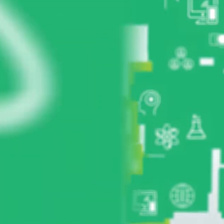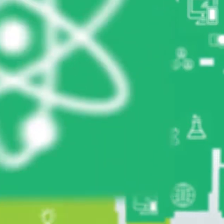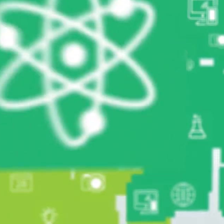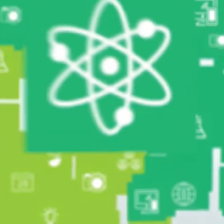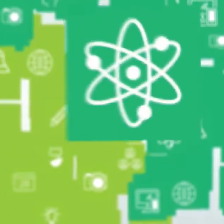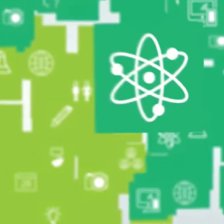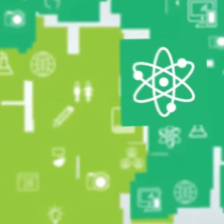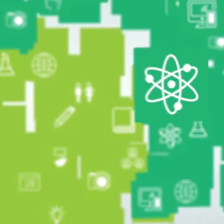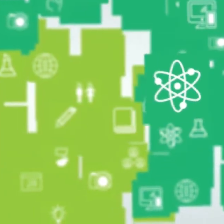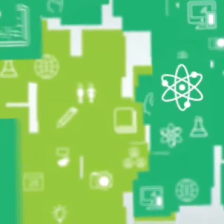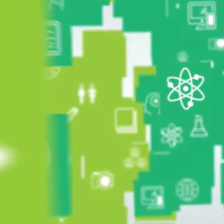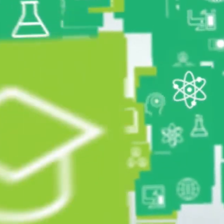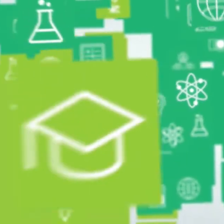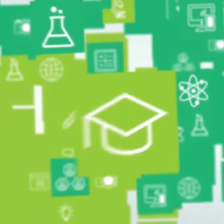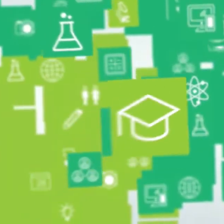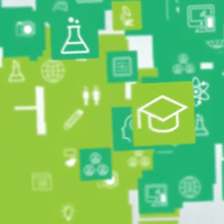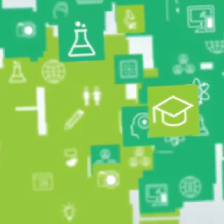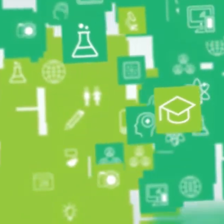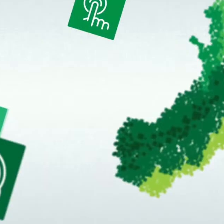e